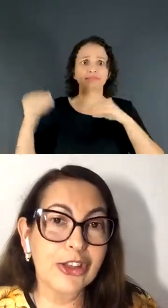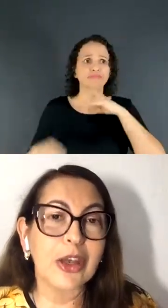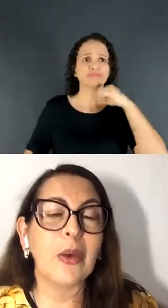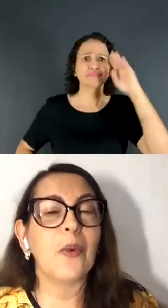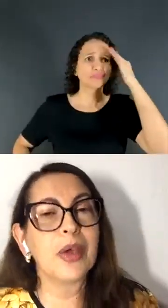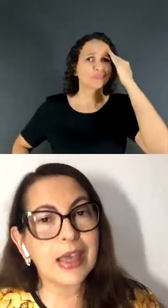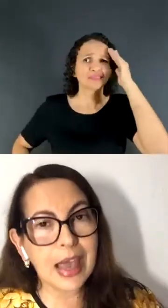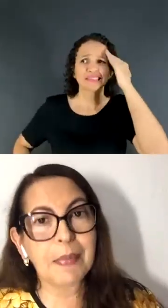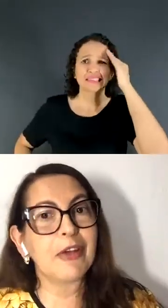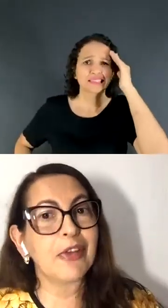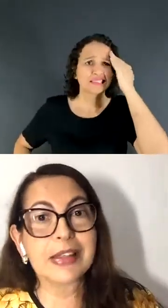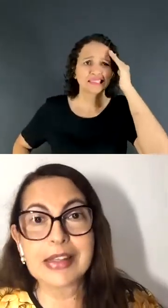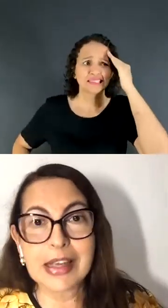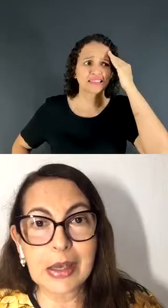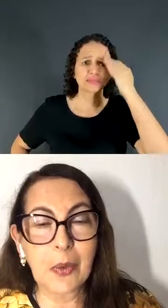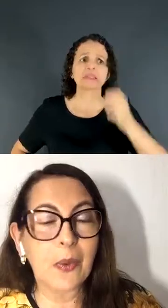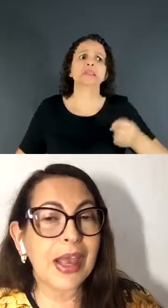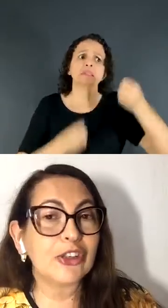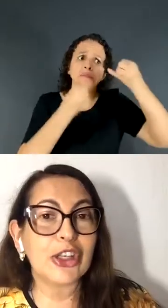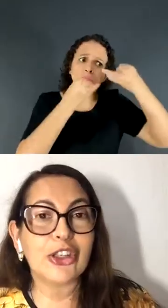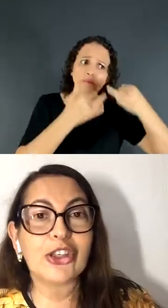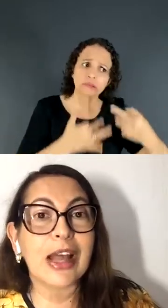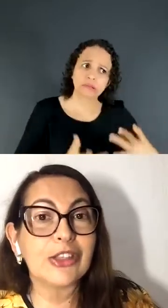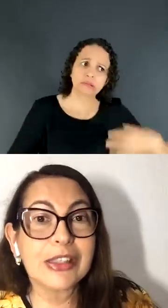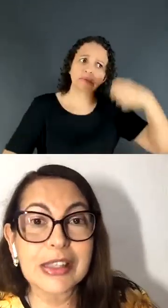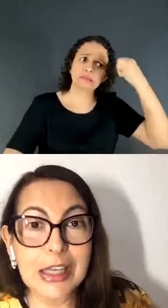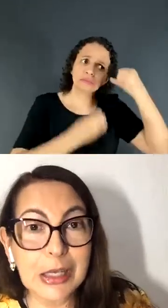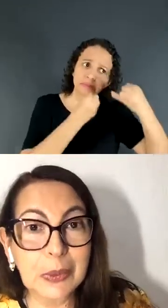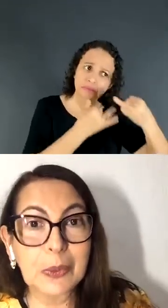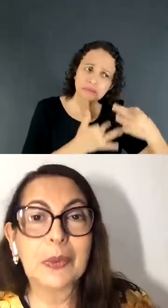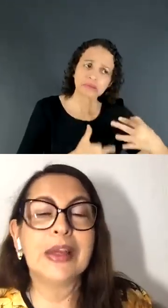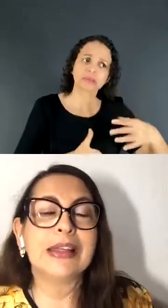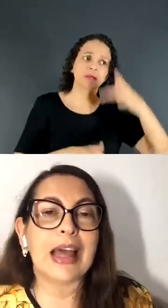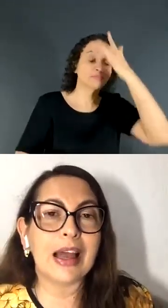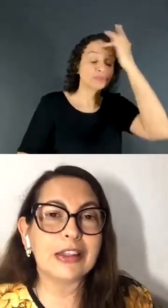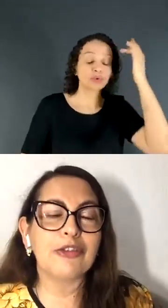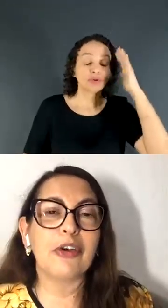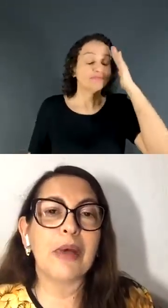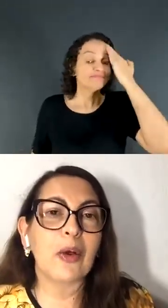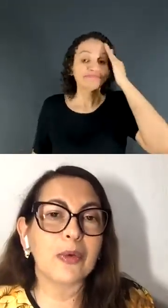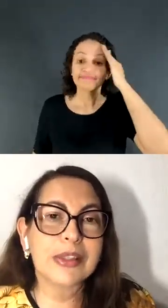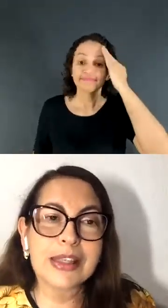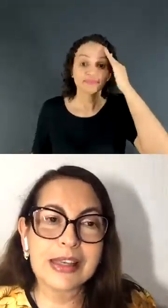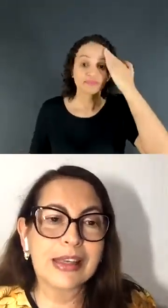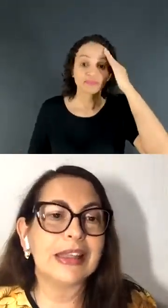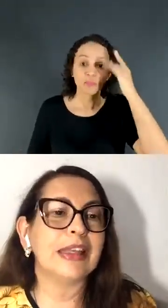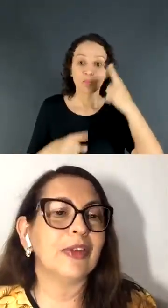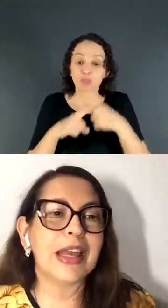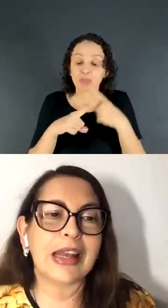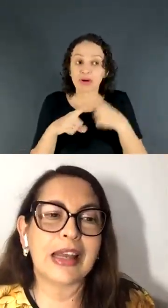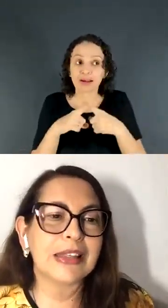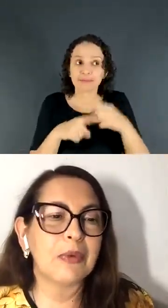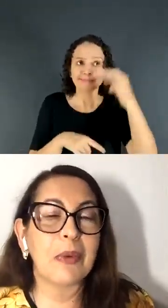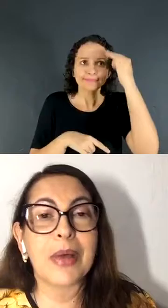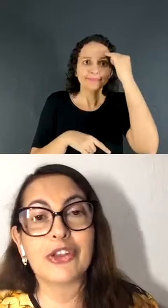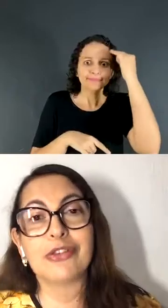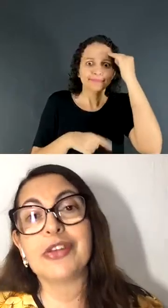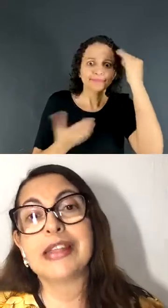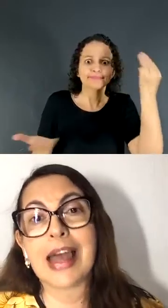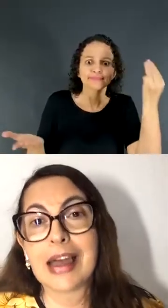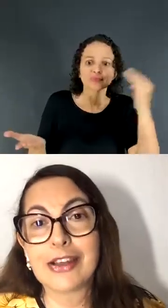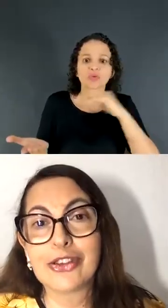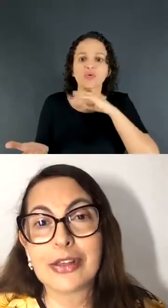realmente o que é para fazer, o que a gente está dizendo, tá? Se for uma consigna, né, em relação a